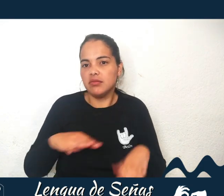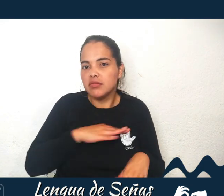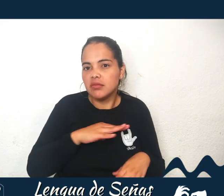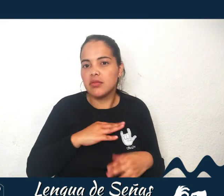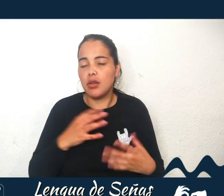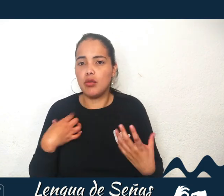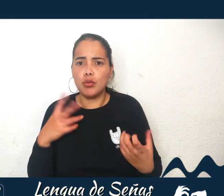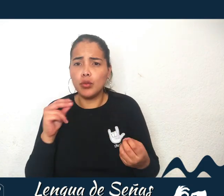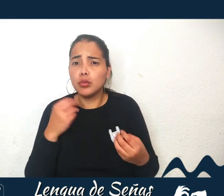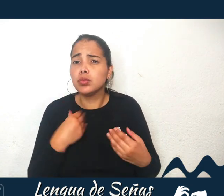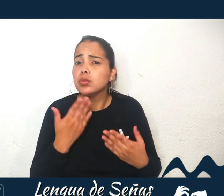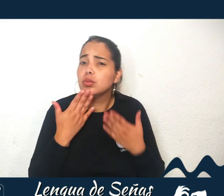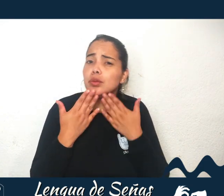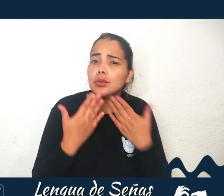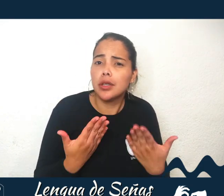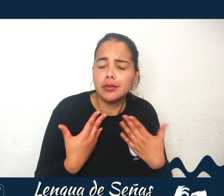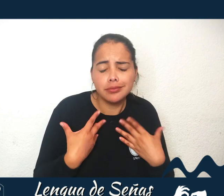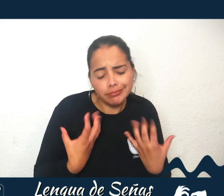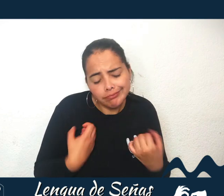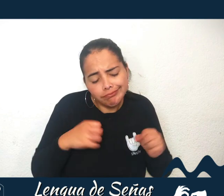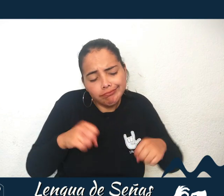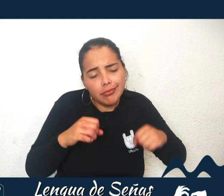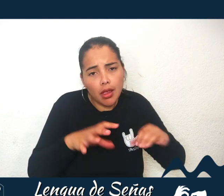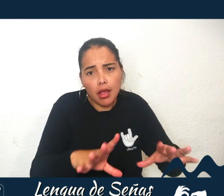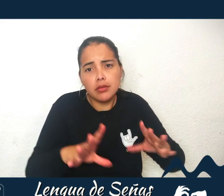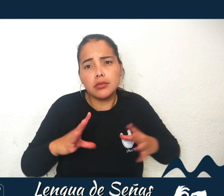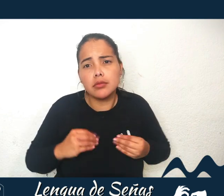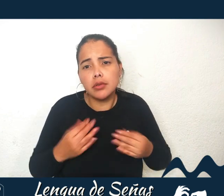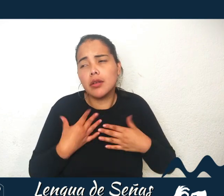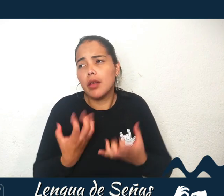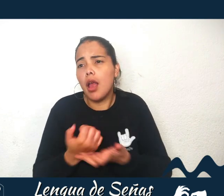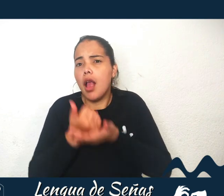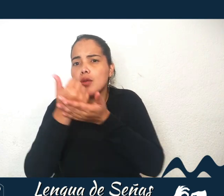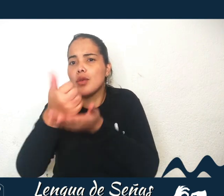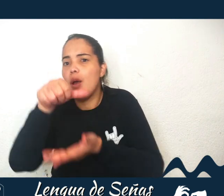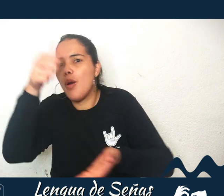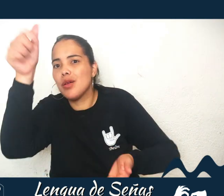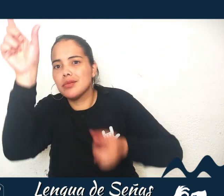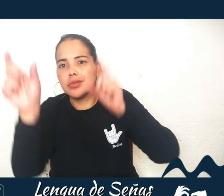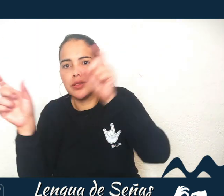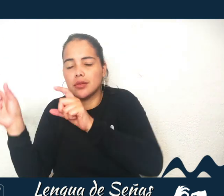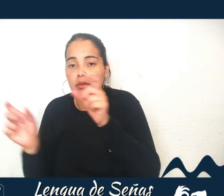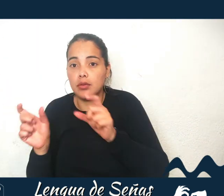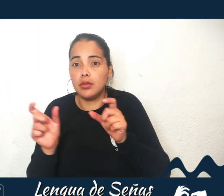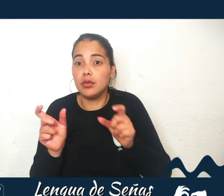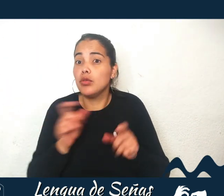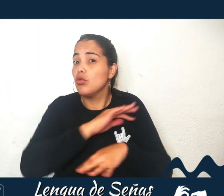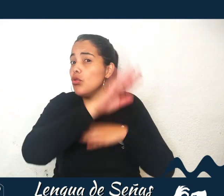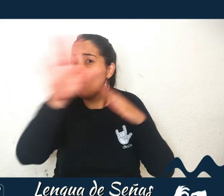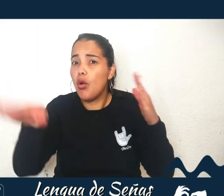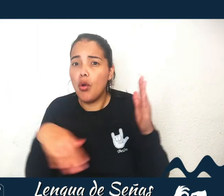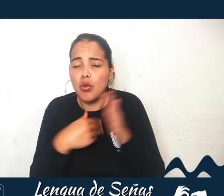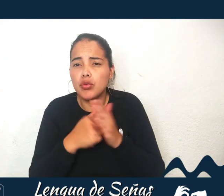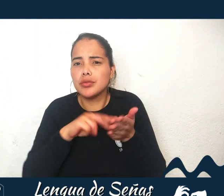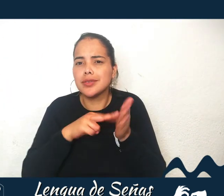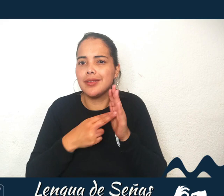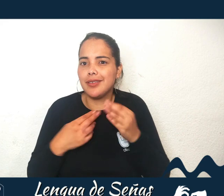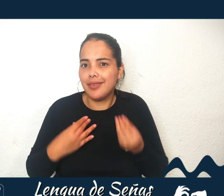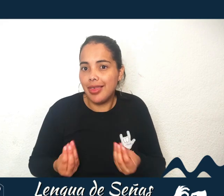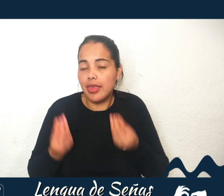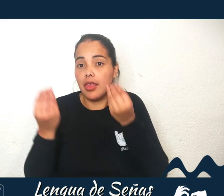con voluntad, con buen deseo, con el deseo de bendecir a la otra persona y todo lo que implicaba el